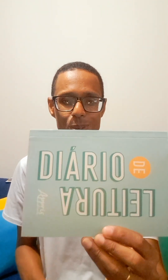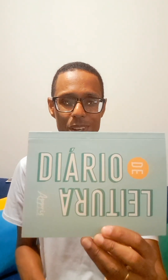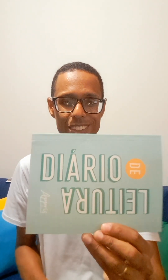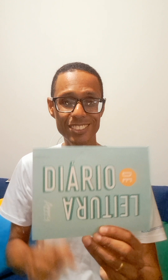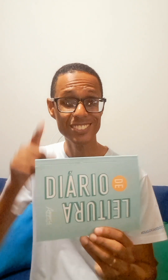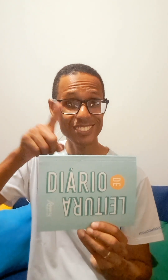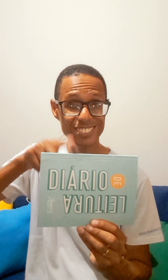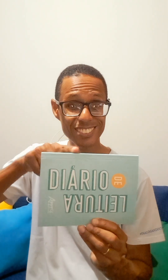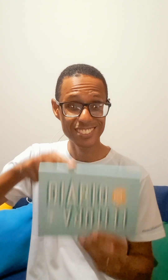leitura.